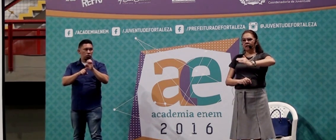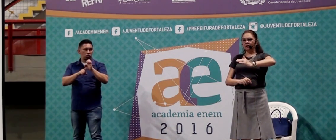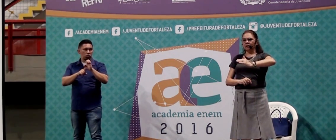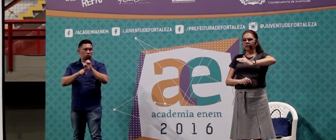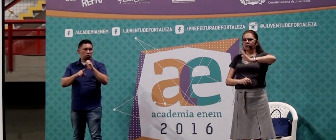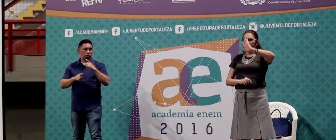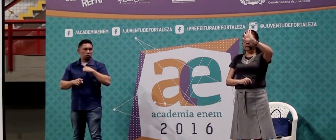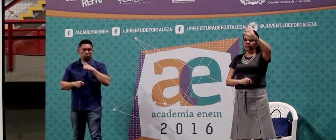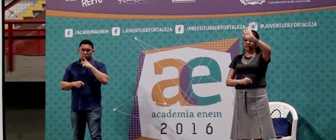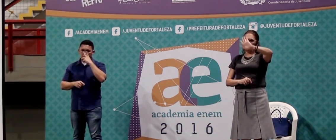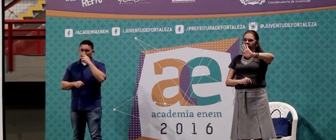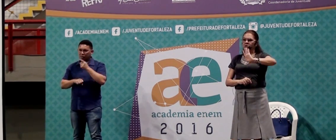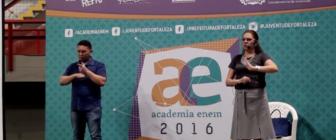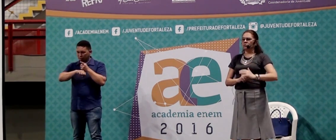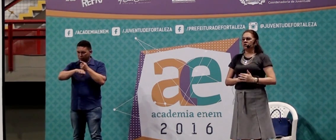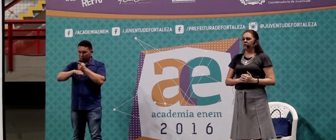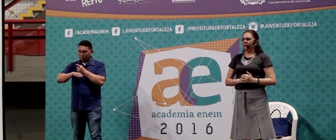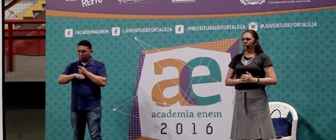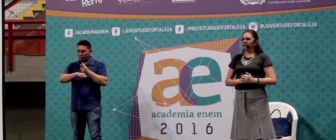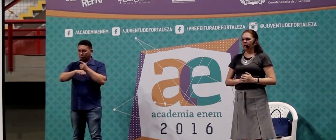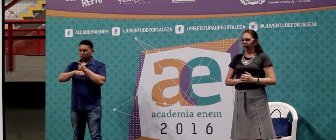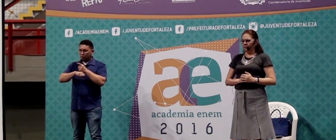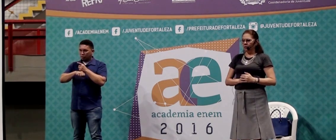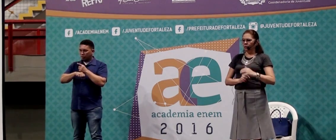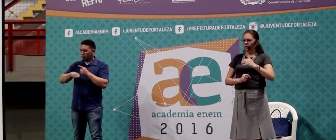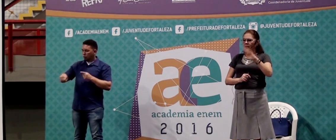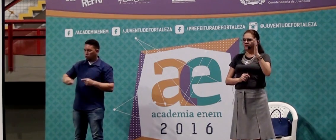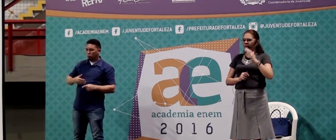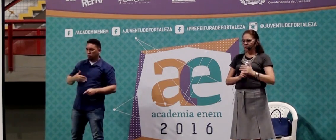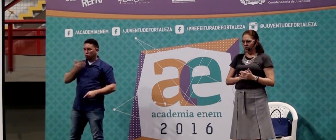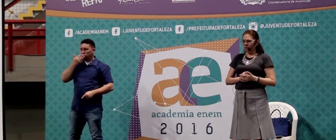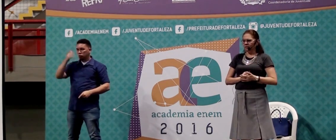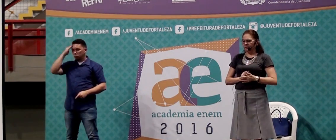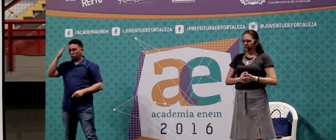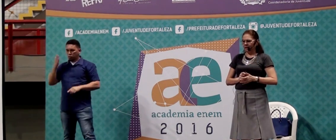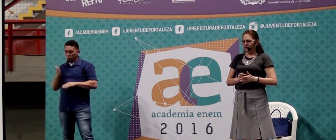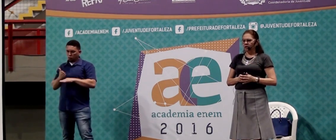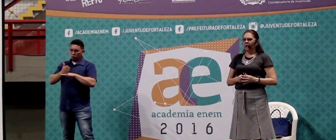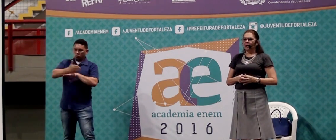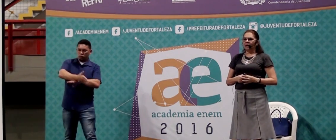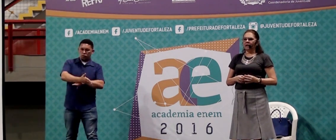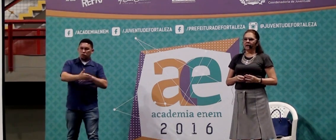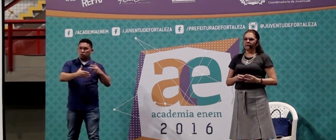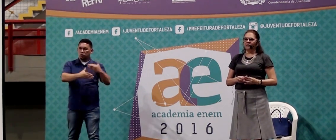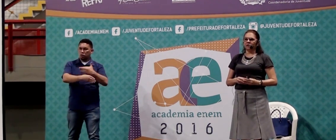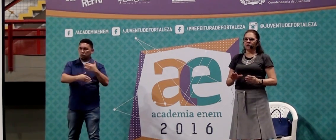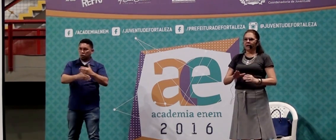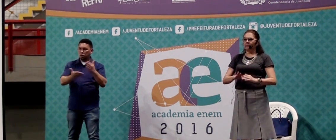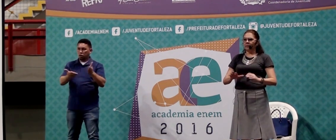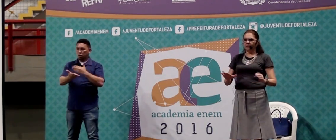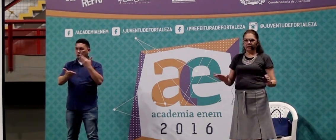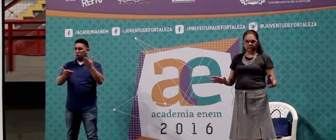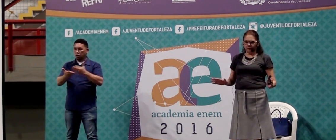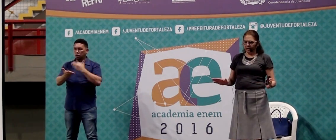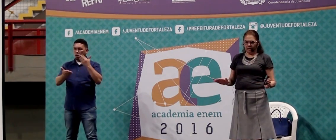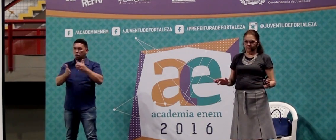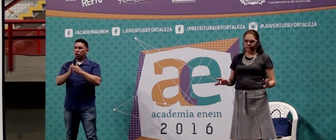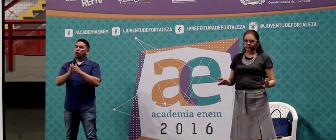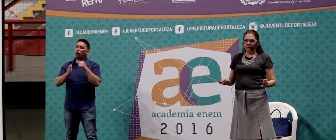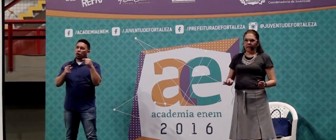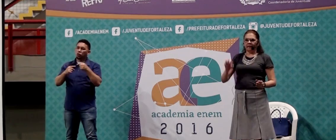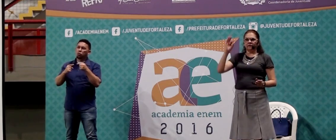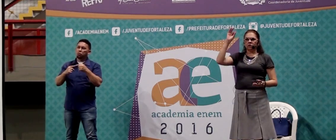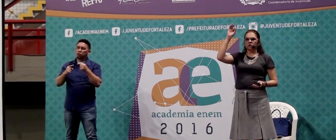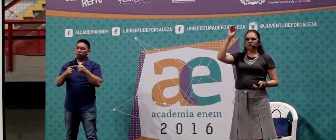um tanque e personagem do Estado Islâmico invadindo uma cidade. Aquela revista é a Bíblia do